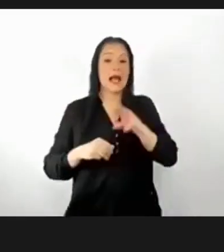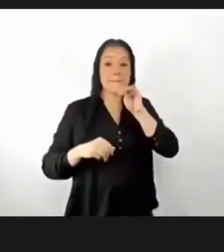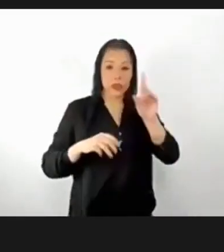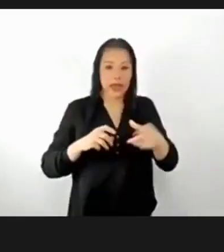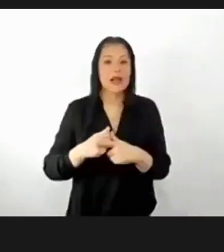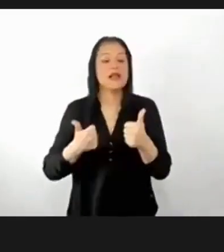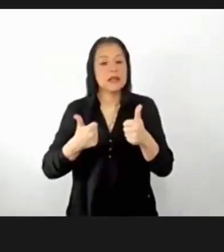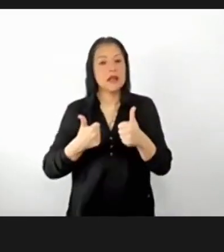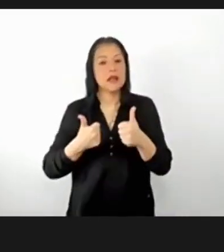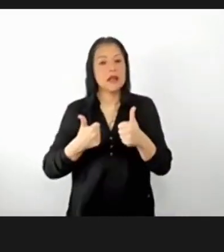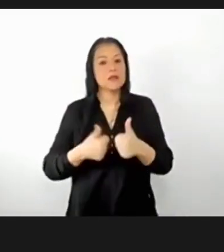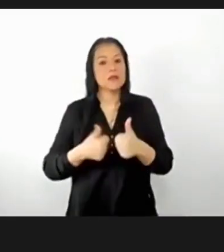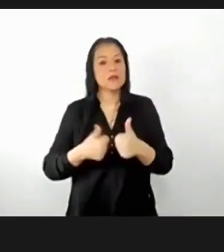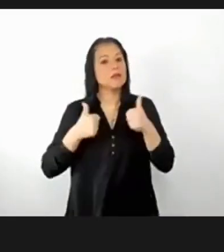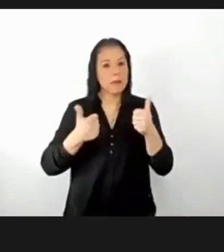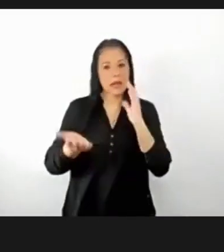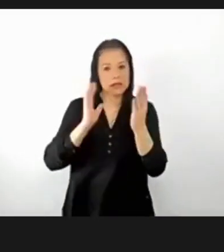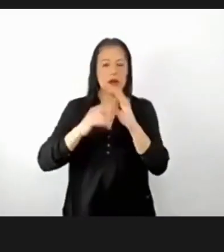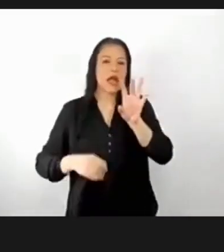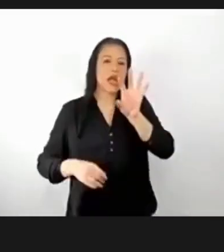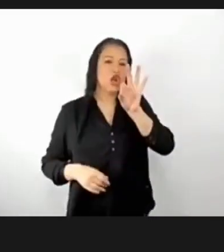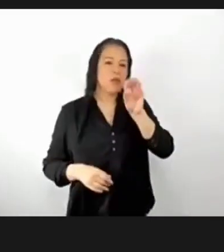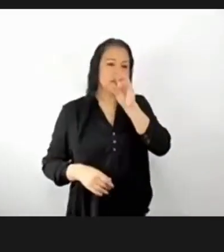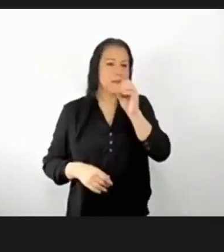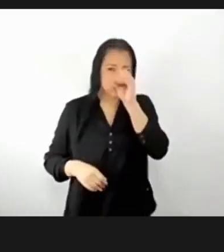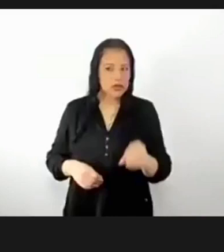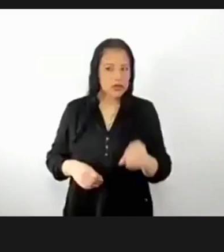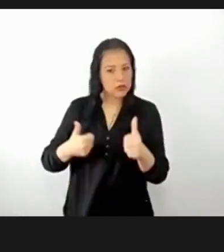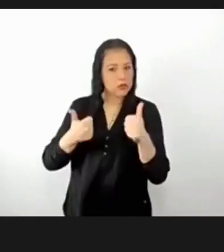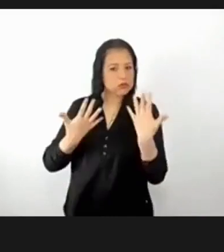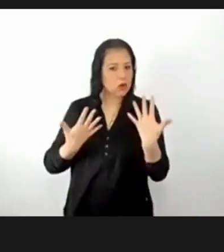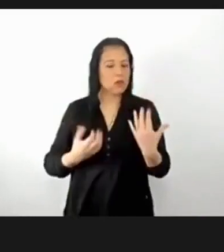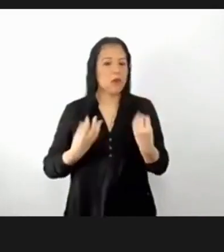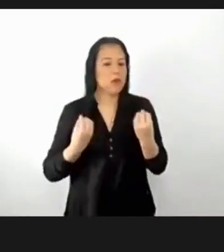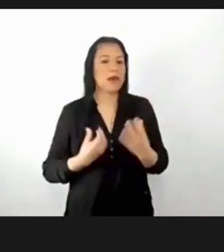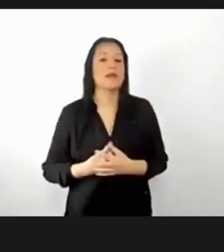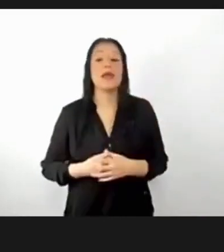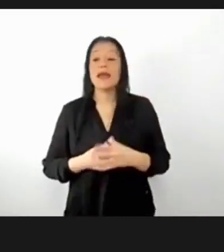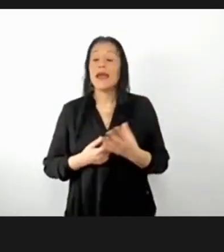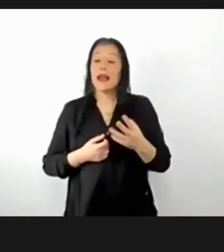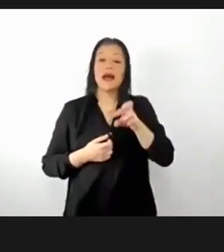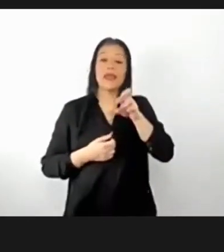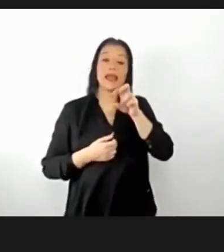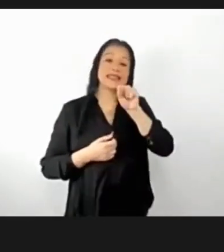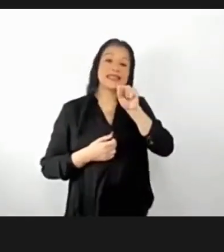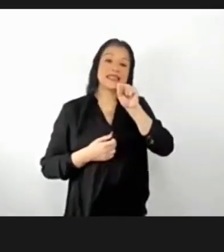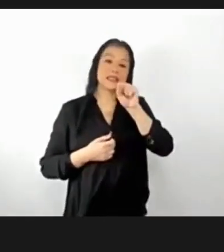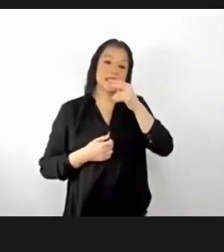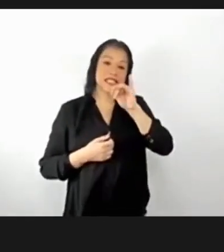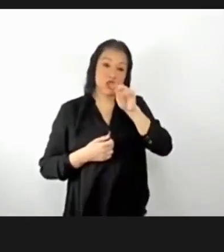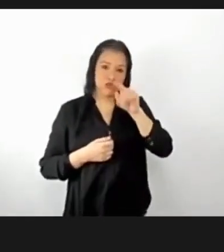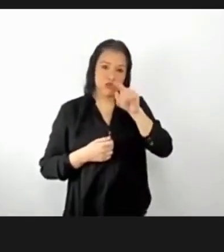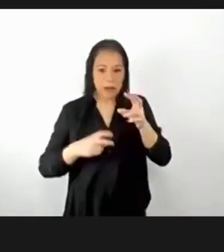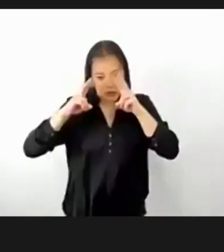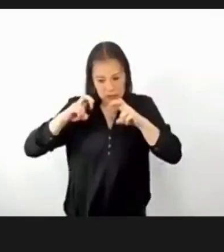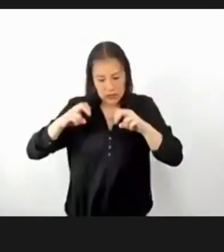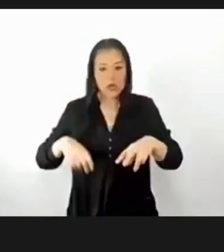su eficacia, alrededor del 90%. La de Sinopharm se ha estudiado en el Perú. Algo